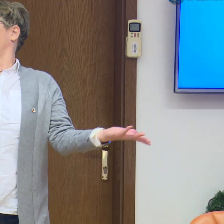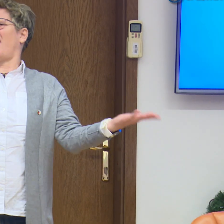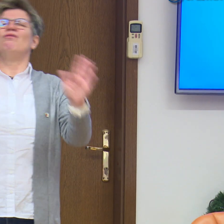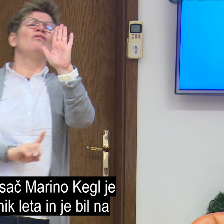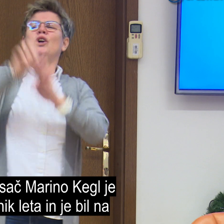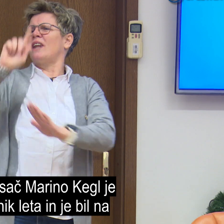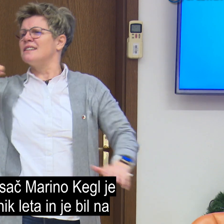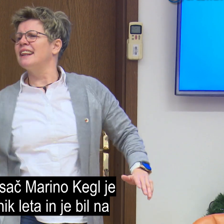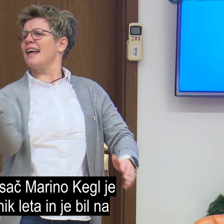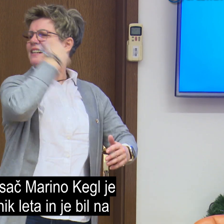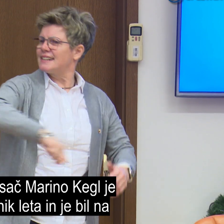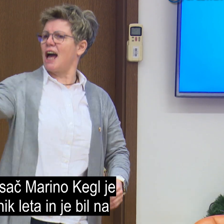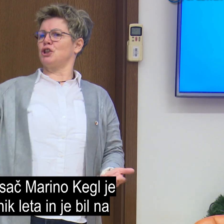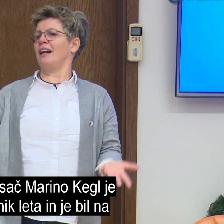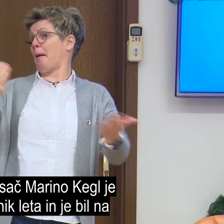normalno.